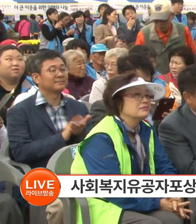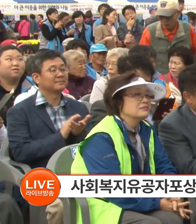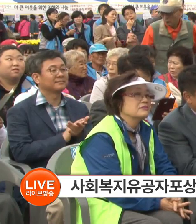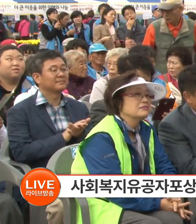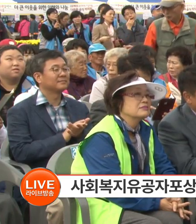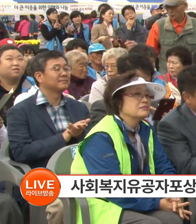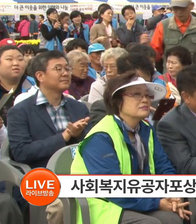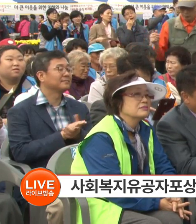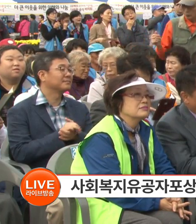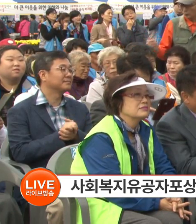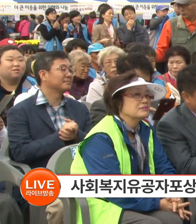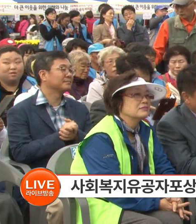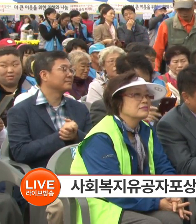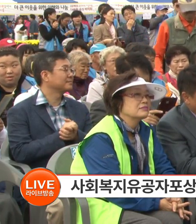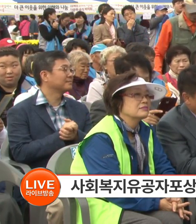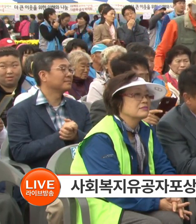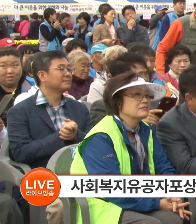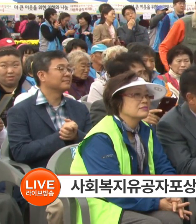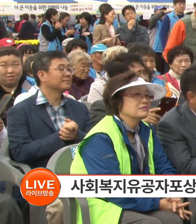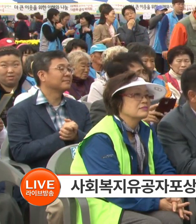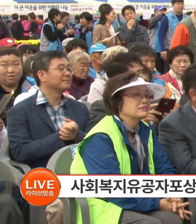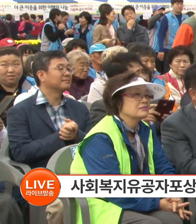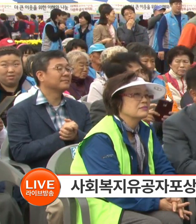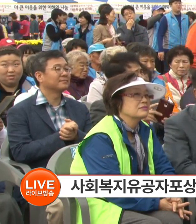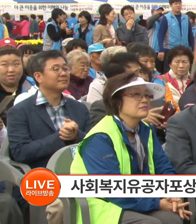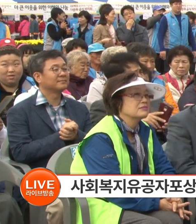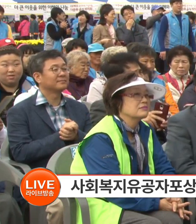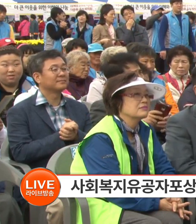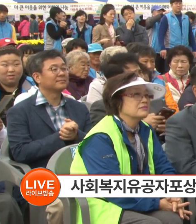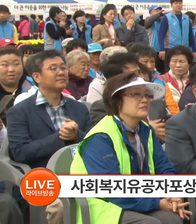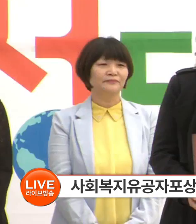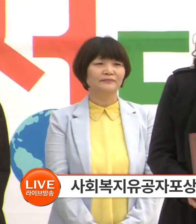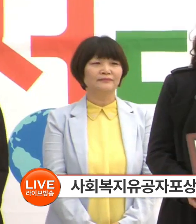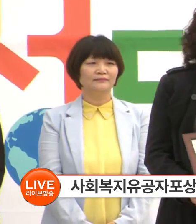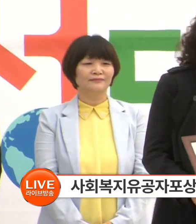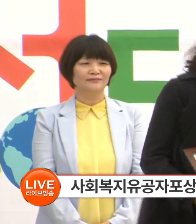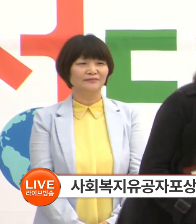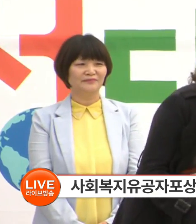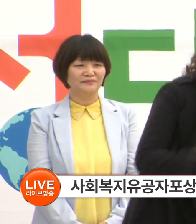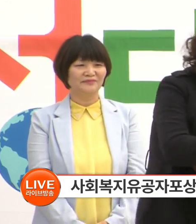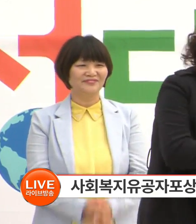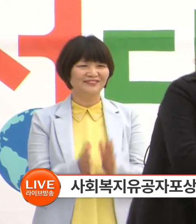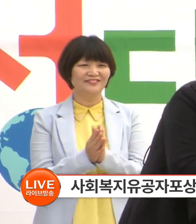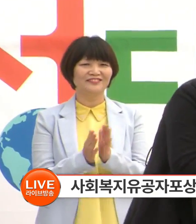표창장 사랑밭 구봉경 이하 표창 내용은 전과 같습니다.